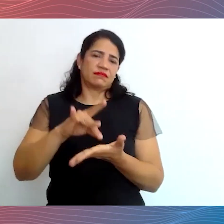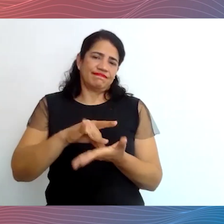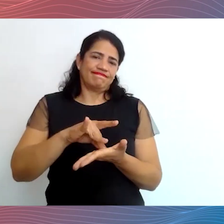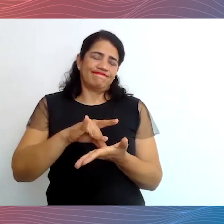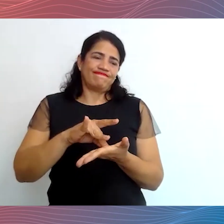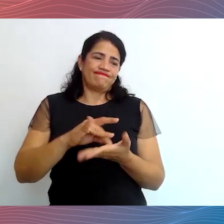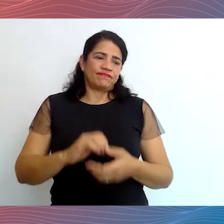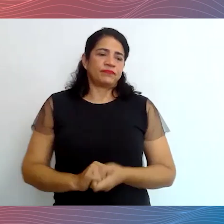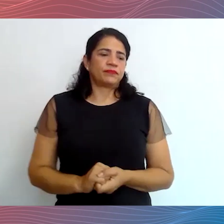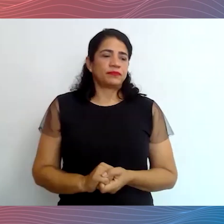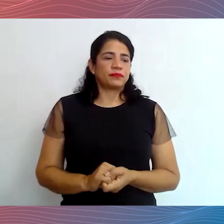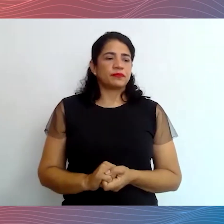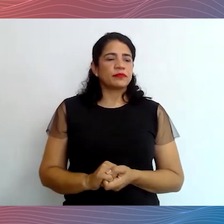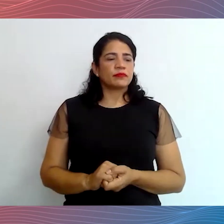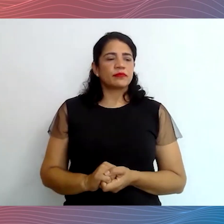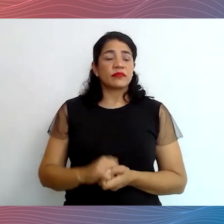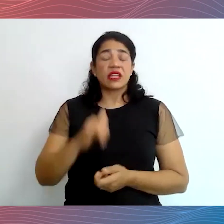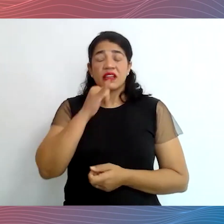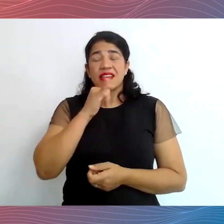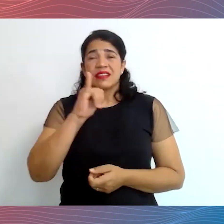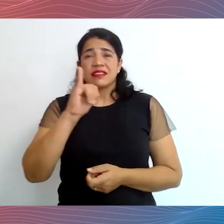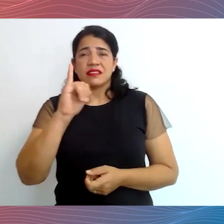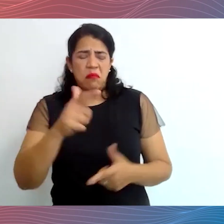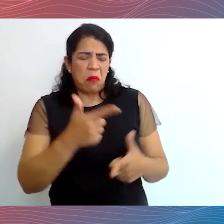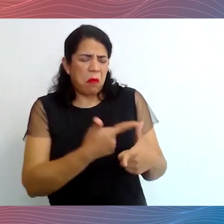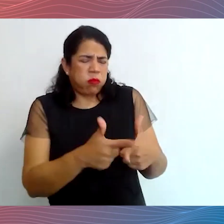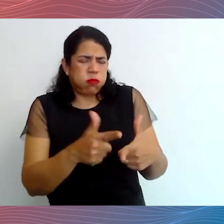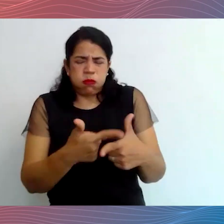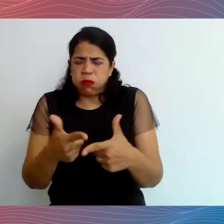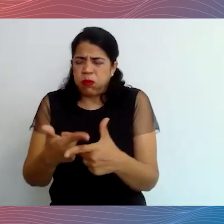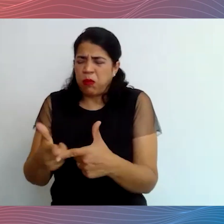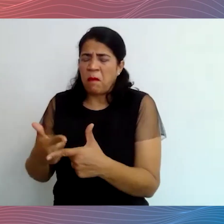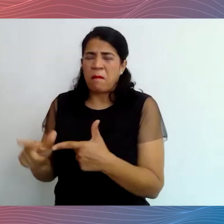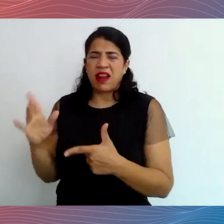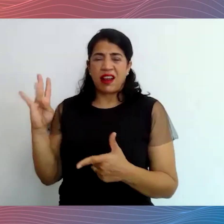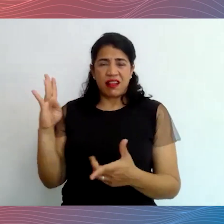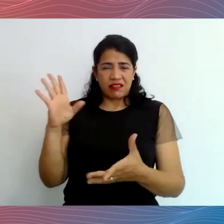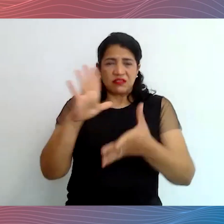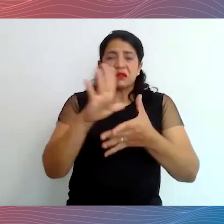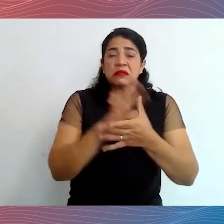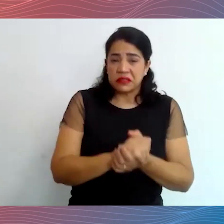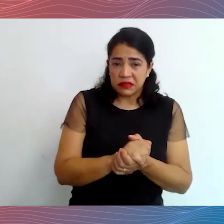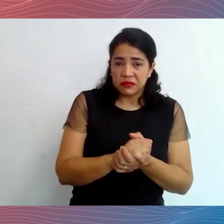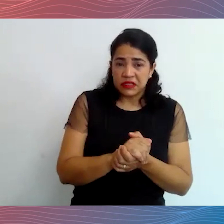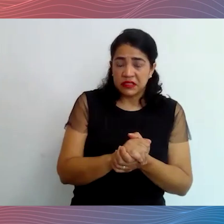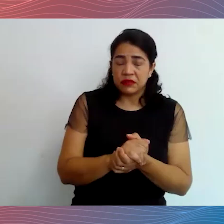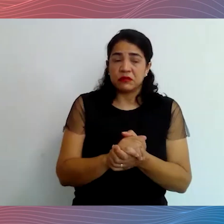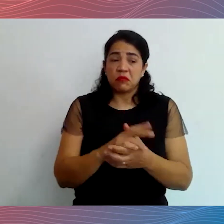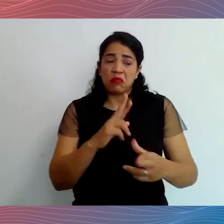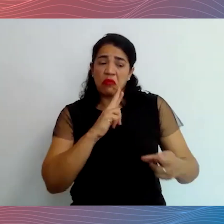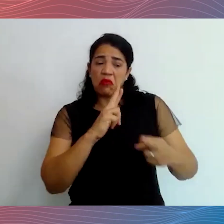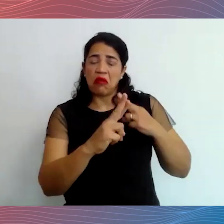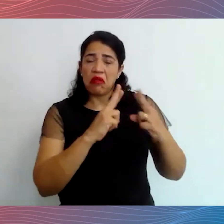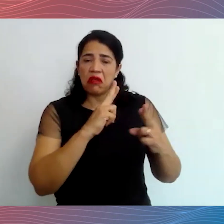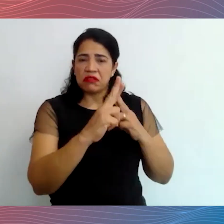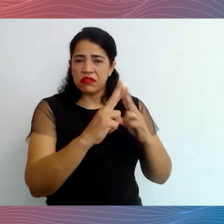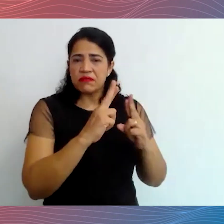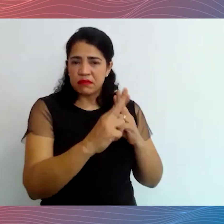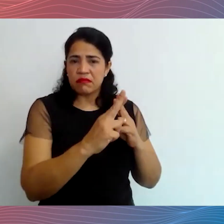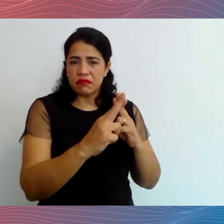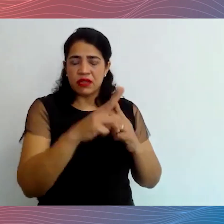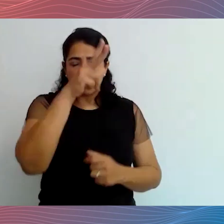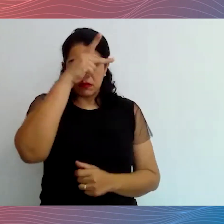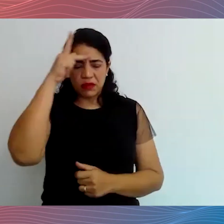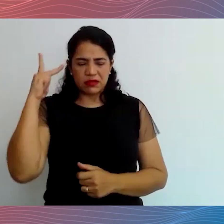casamento, todos os problemas no nosso relacionamento com as pessoas, todos os nossos problemas na nossa vida humana, alguns até acham que essa vida